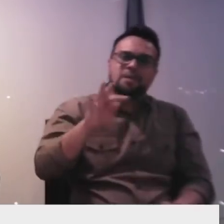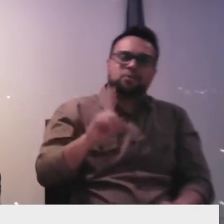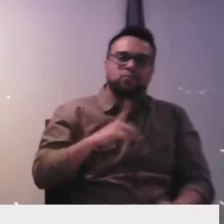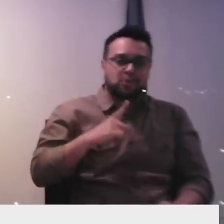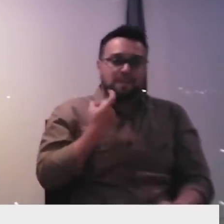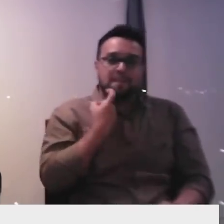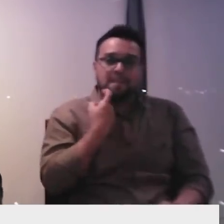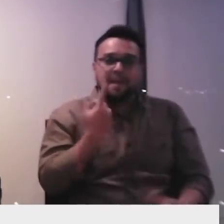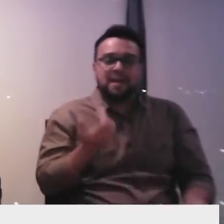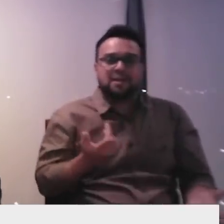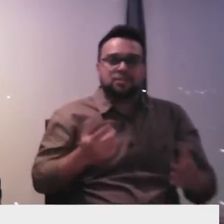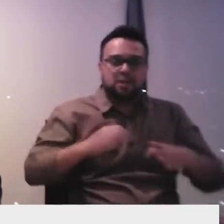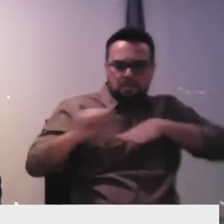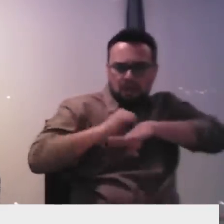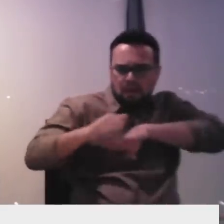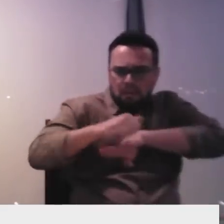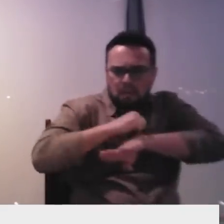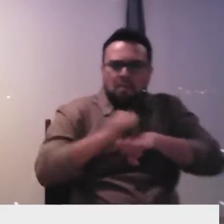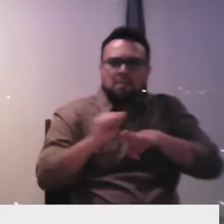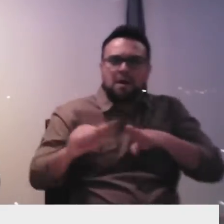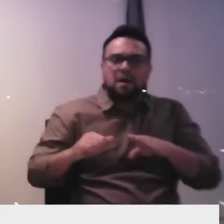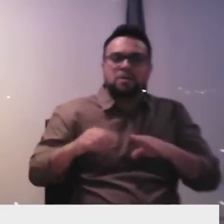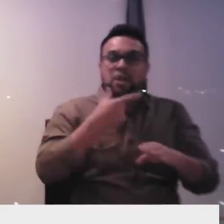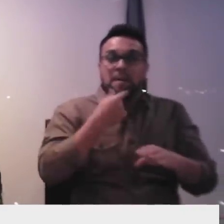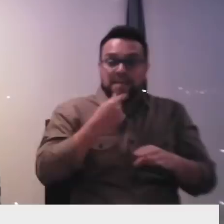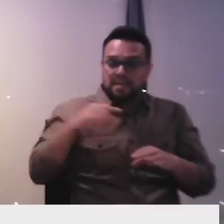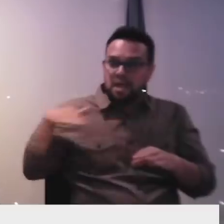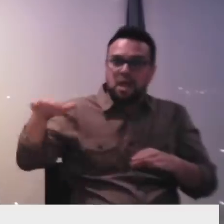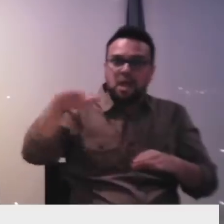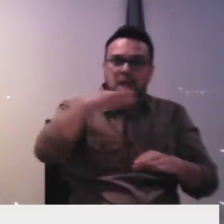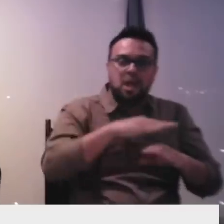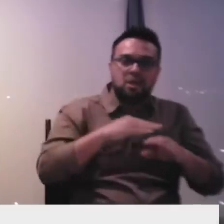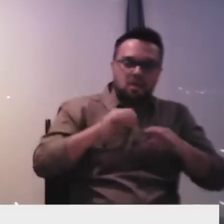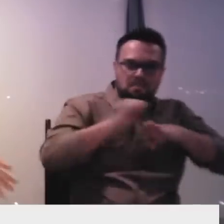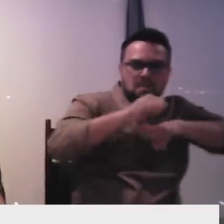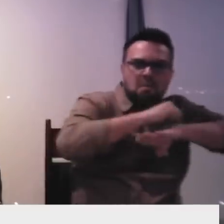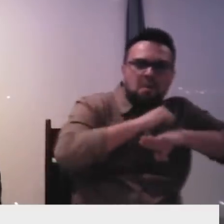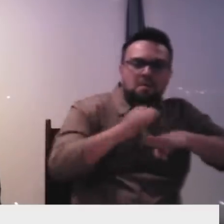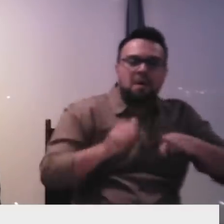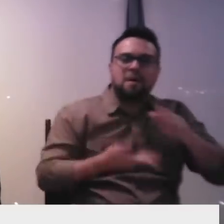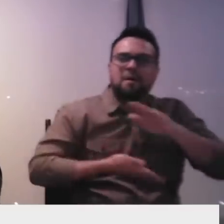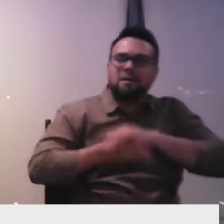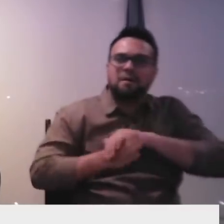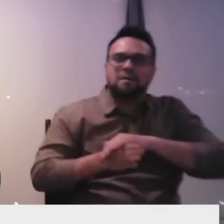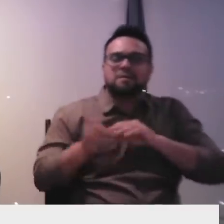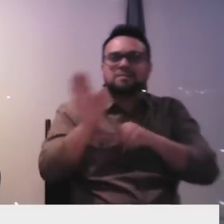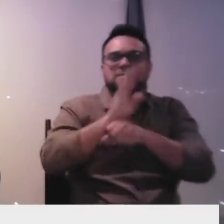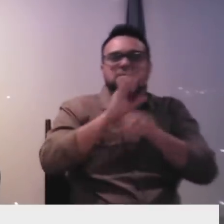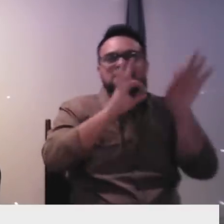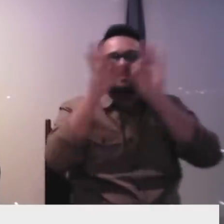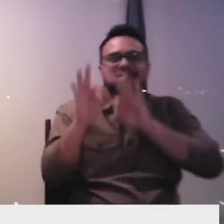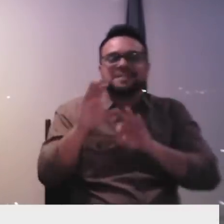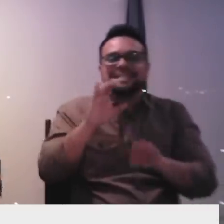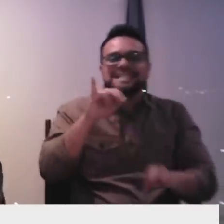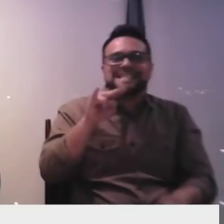peixe, engraxava sapato, a molecada lá com a caixa nas costas para engraxar sapato no fim de semana, para ir no filme, no cinema, no cine Santo